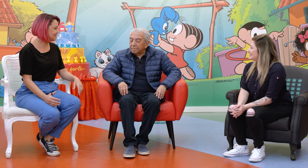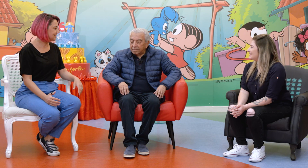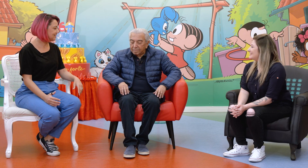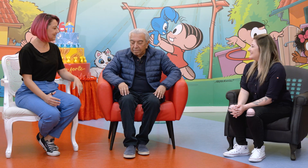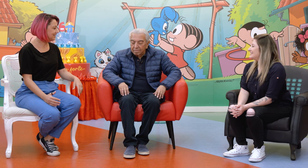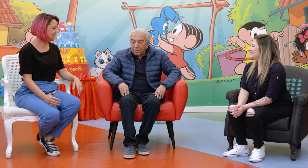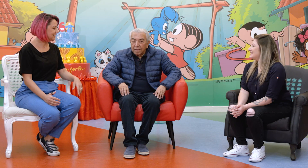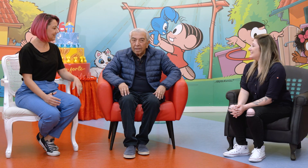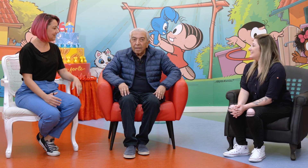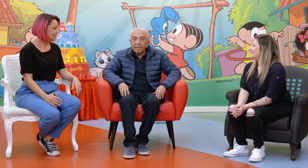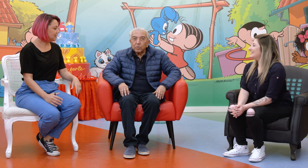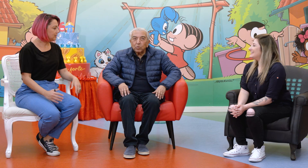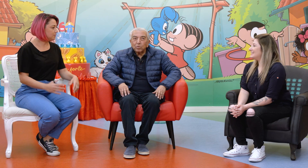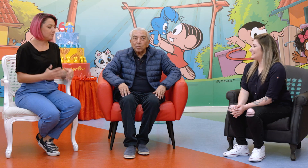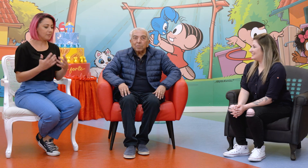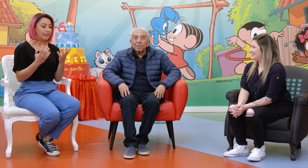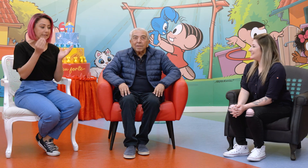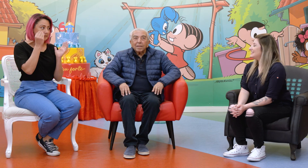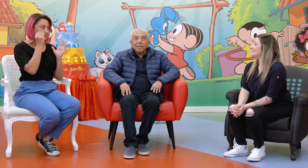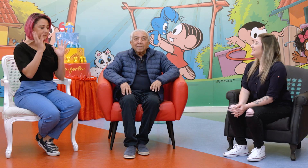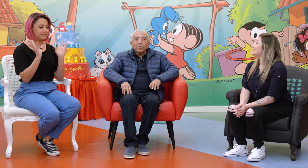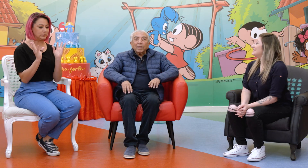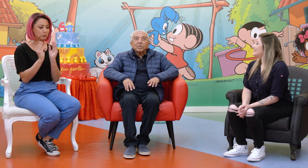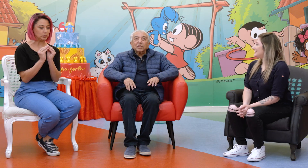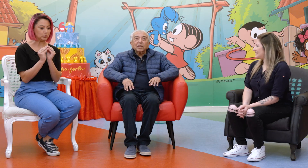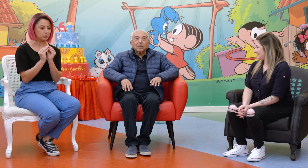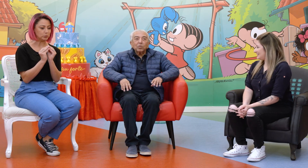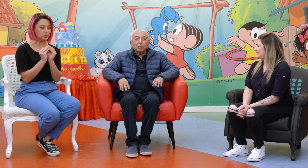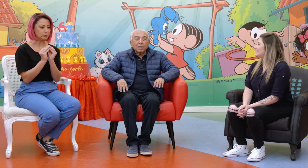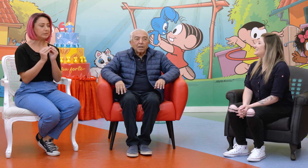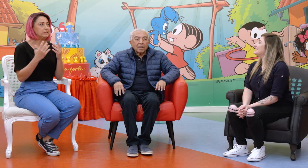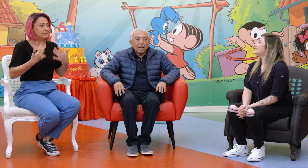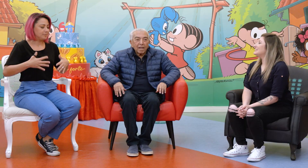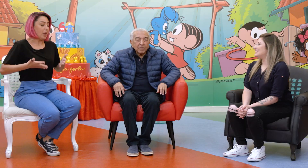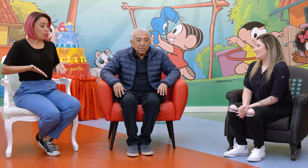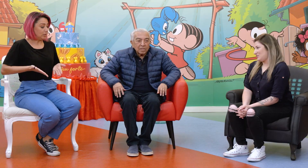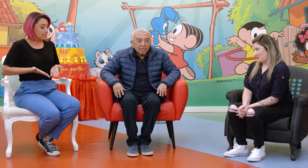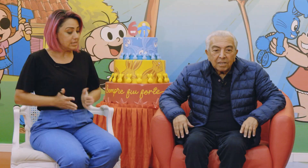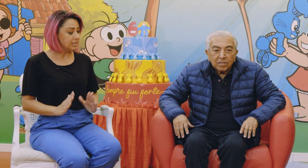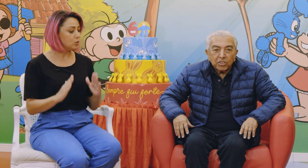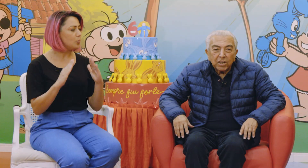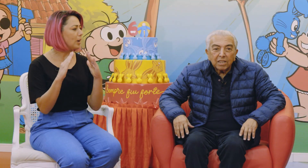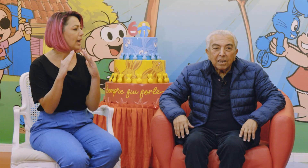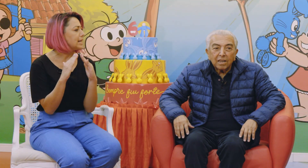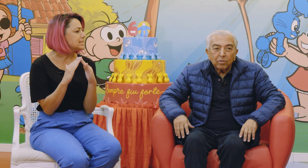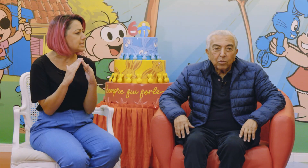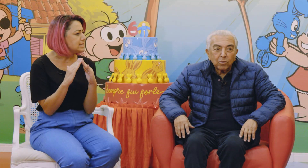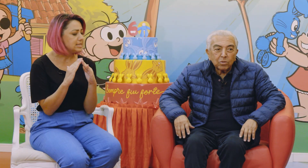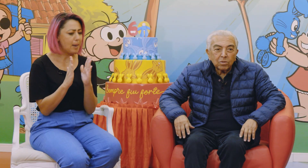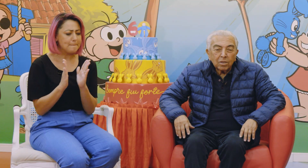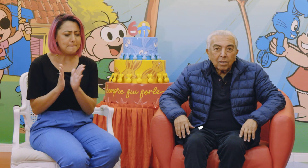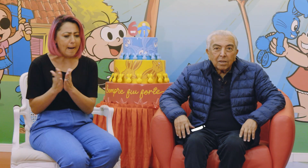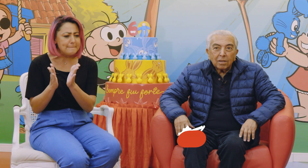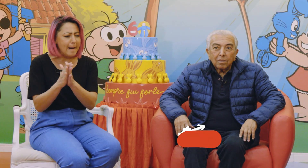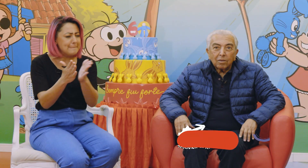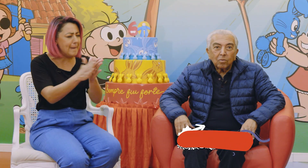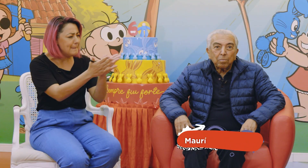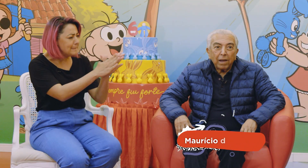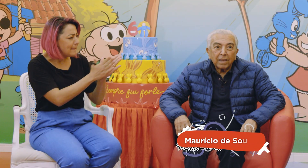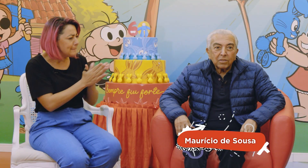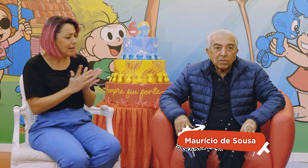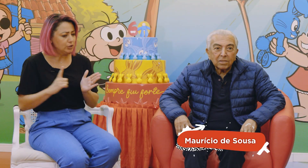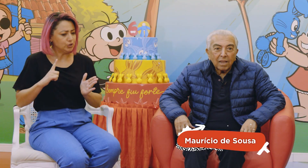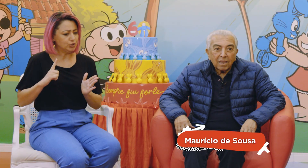comemoração? Em resumo, eu nasci numa casa cheia de livros